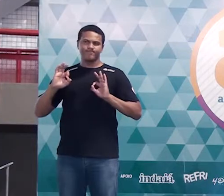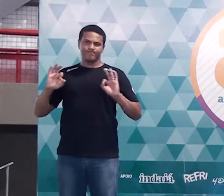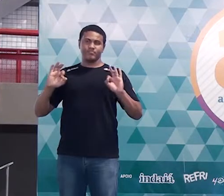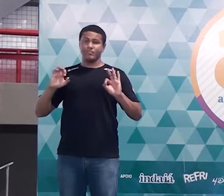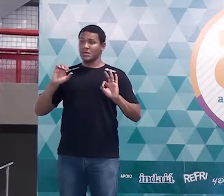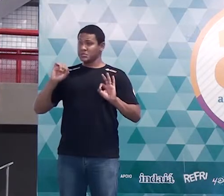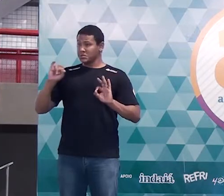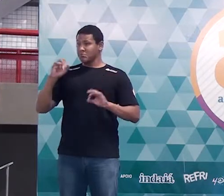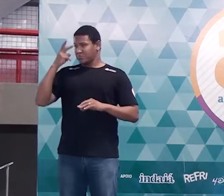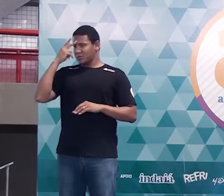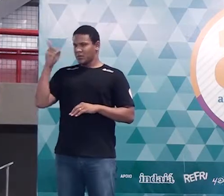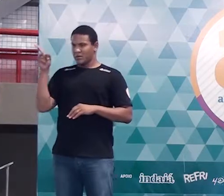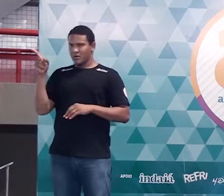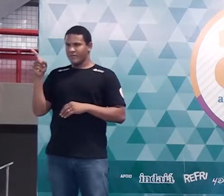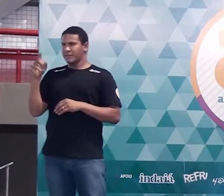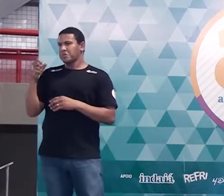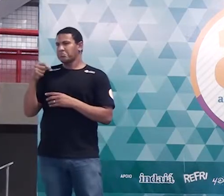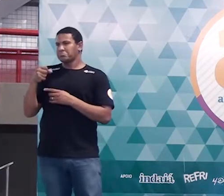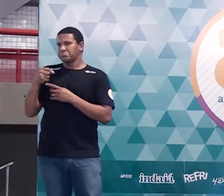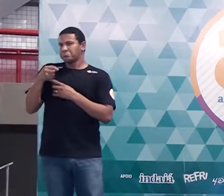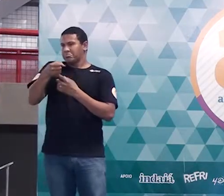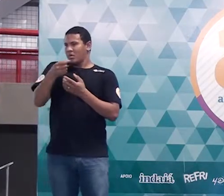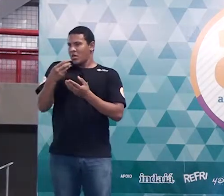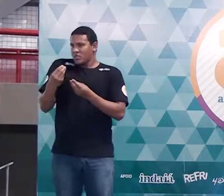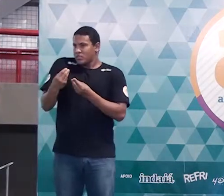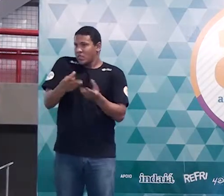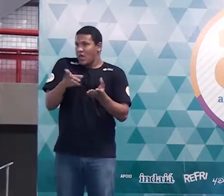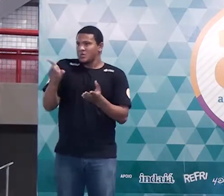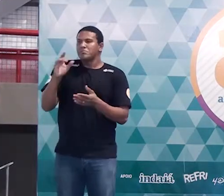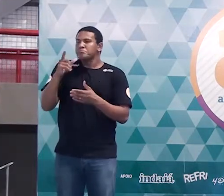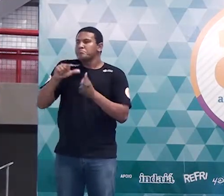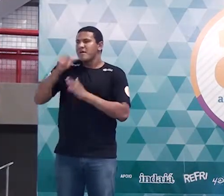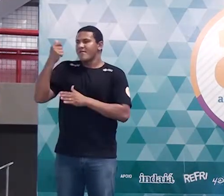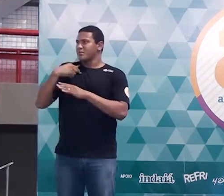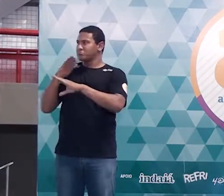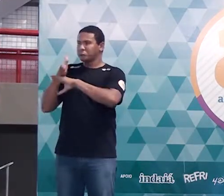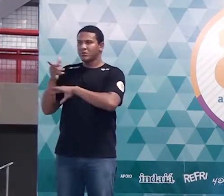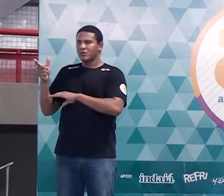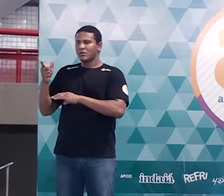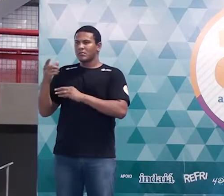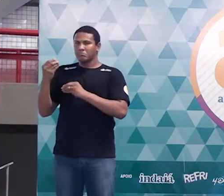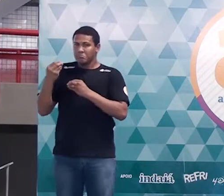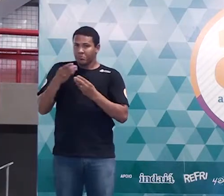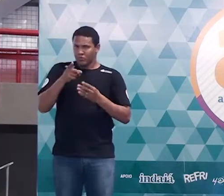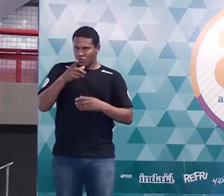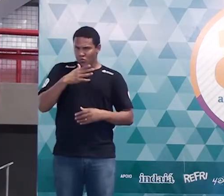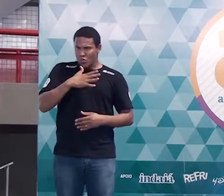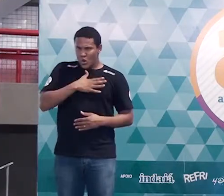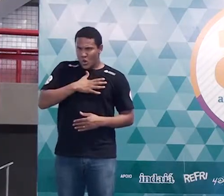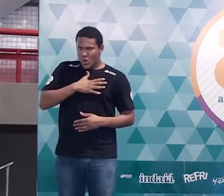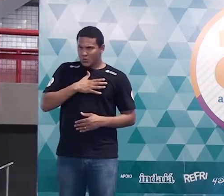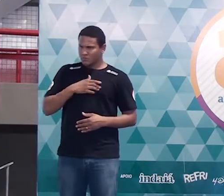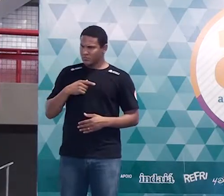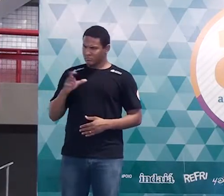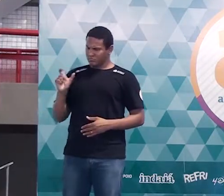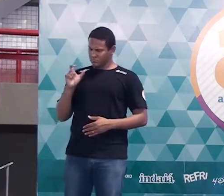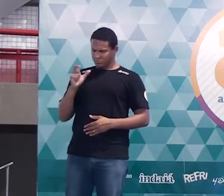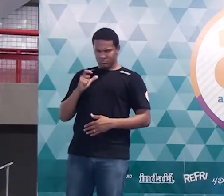alguém oferecesse para vocês, por exemplo, quando eu estive no Pará pela primeira vez, perguntaram se eu gostava disso e eu não